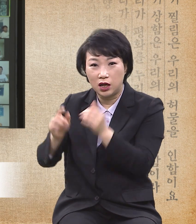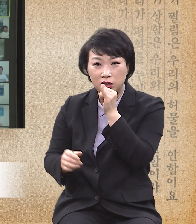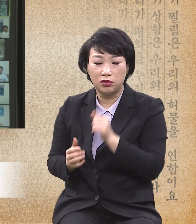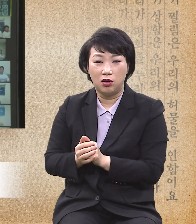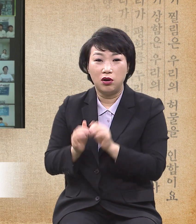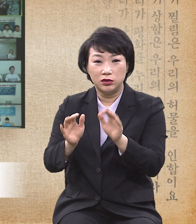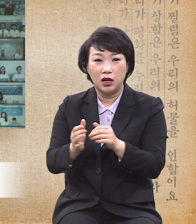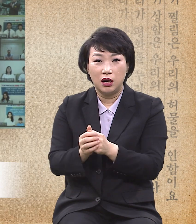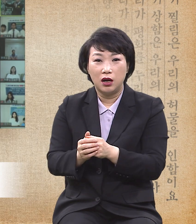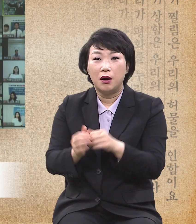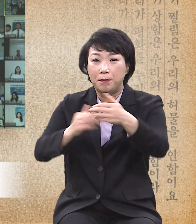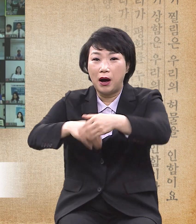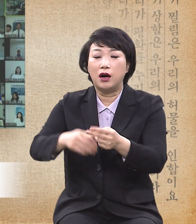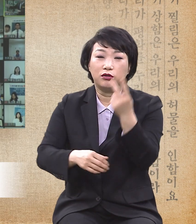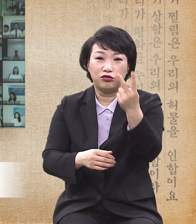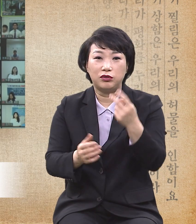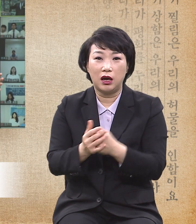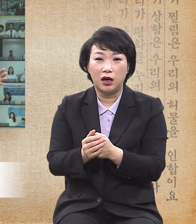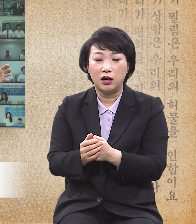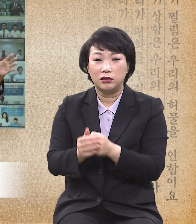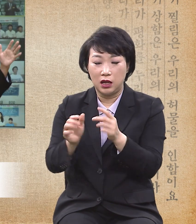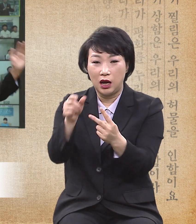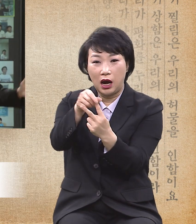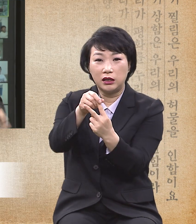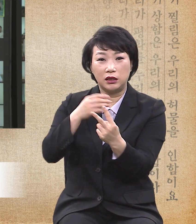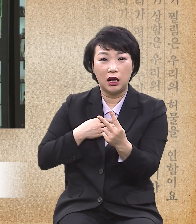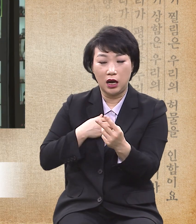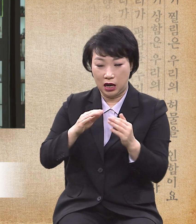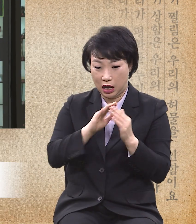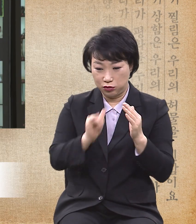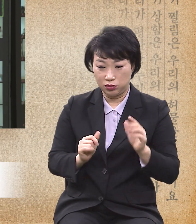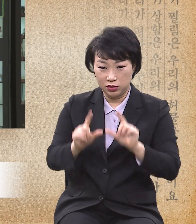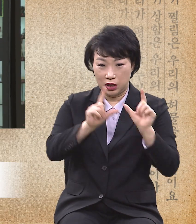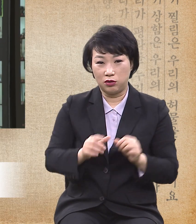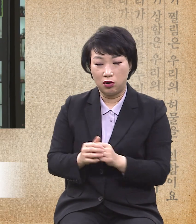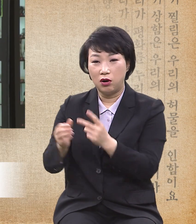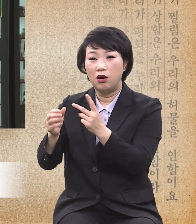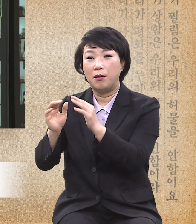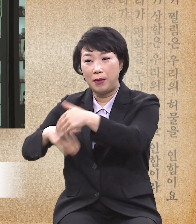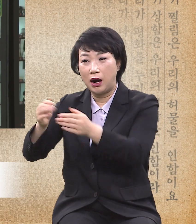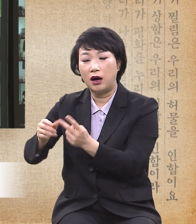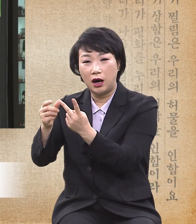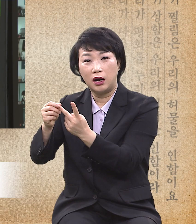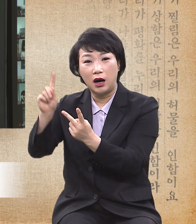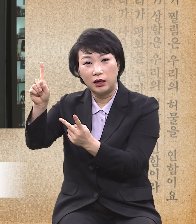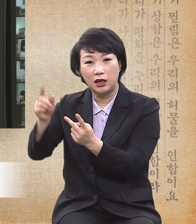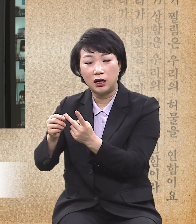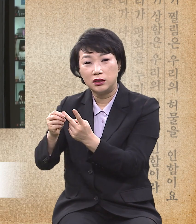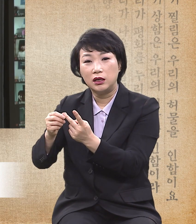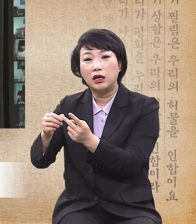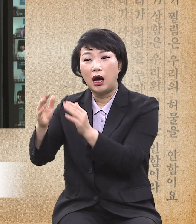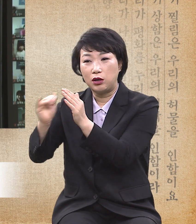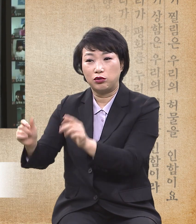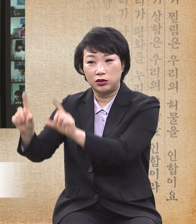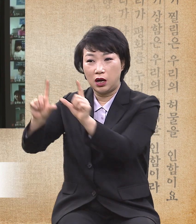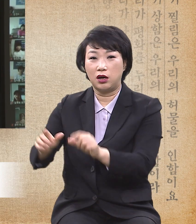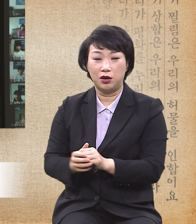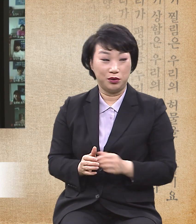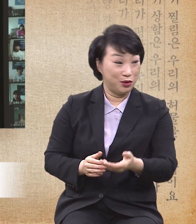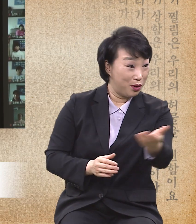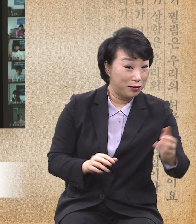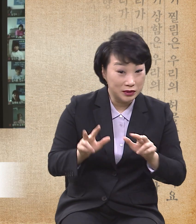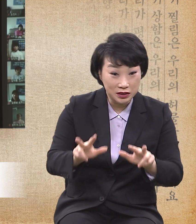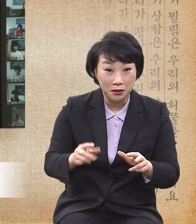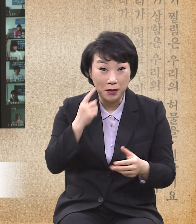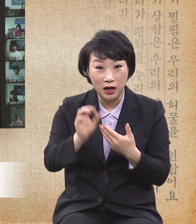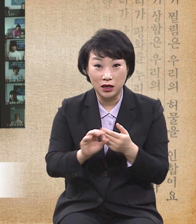한 칸은 우리 집 주고 한 칸은 자기네가 살았어요. 지금 같으면 그럴까요? 지금만이 그런